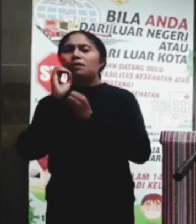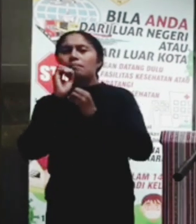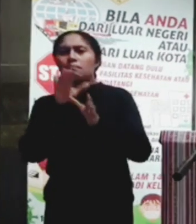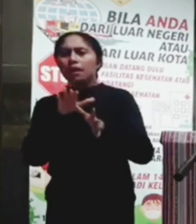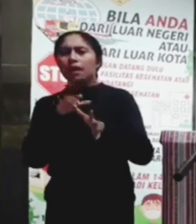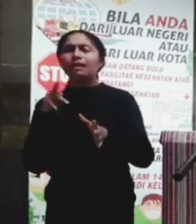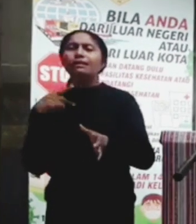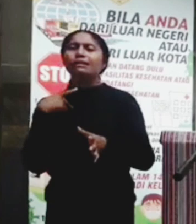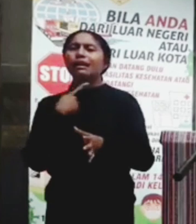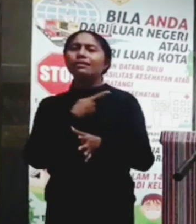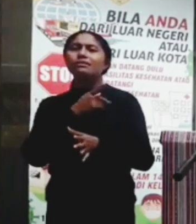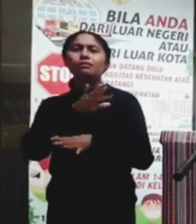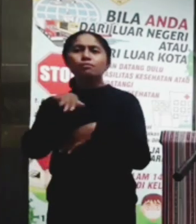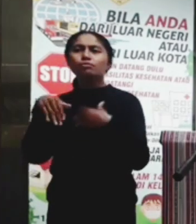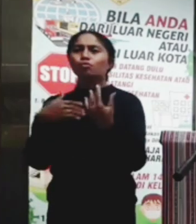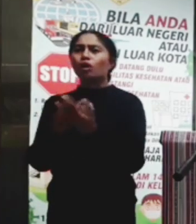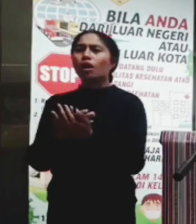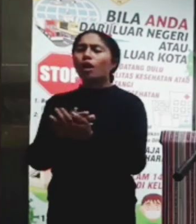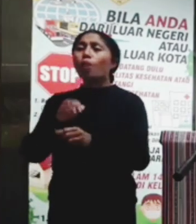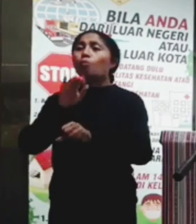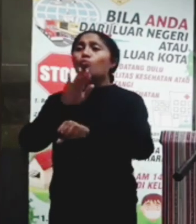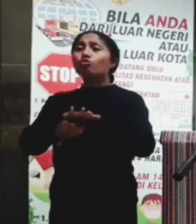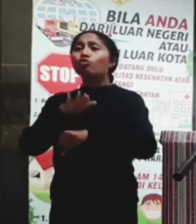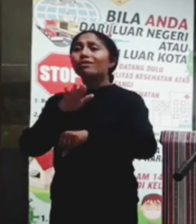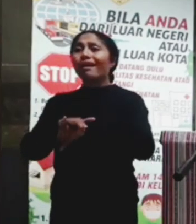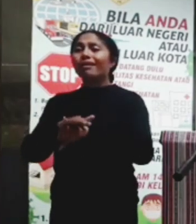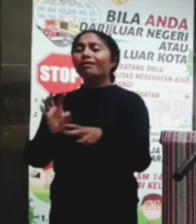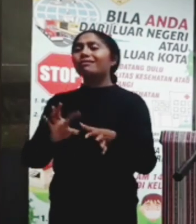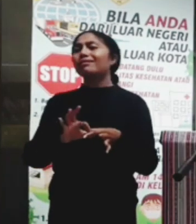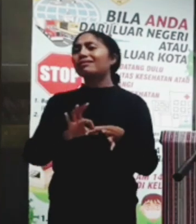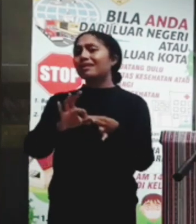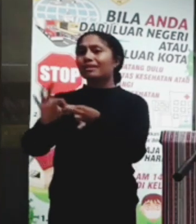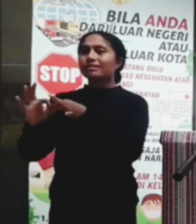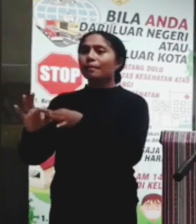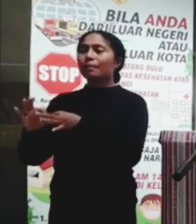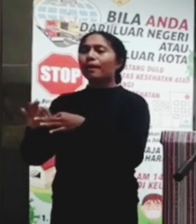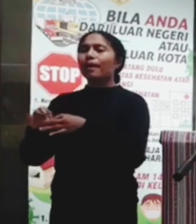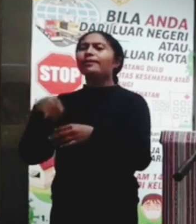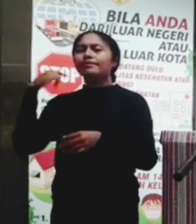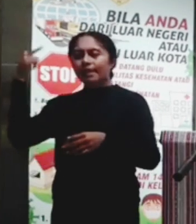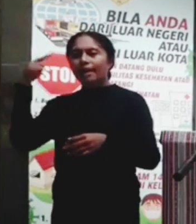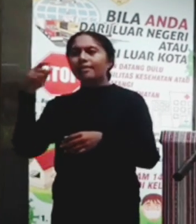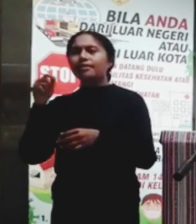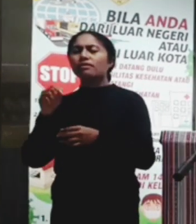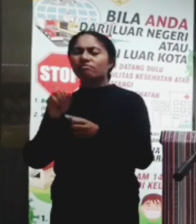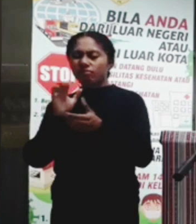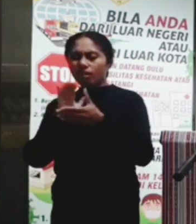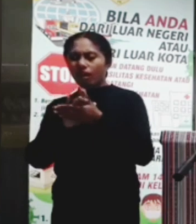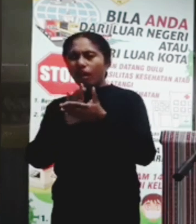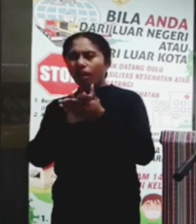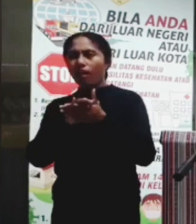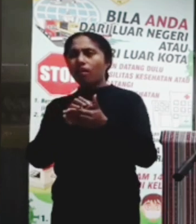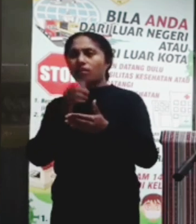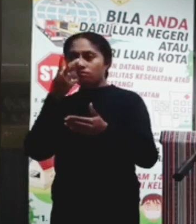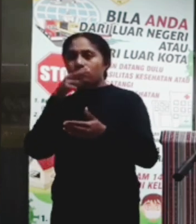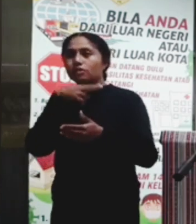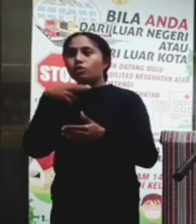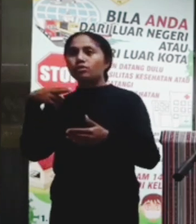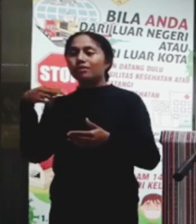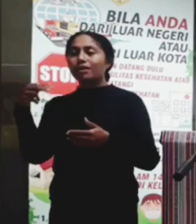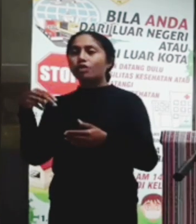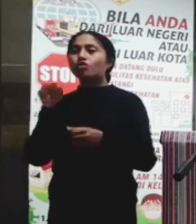kepada kita semua supaya budaya gotong-royong yang sangat terkenal di Indonesia supaya